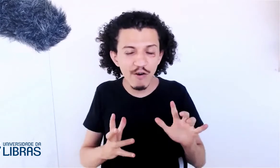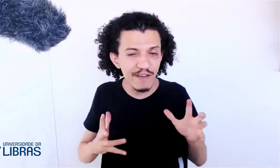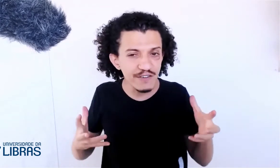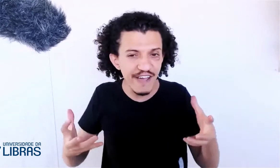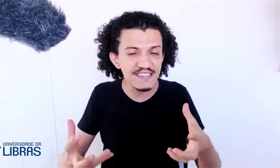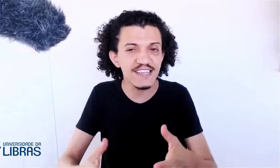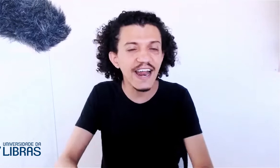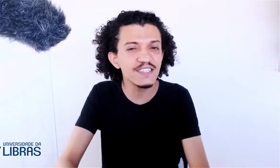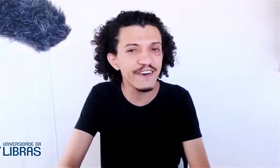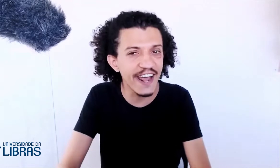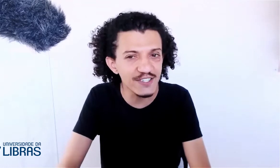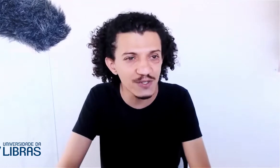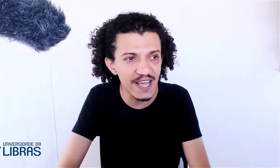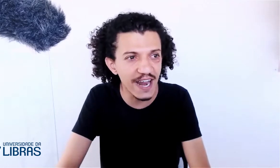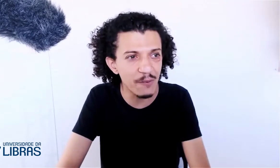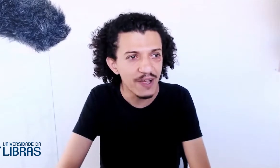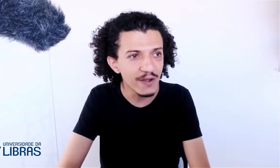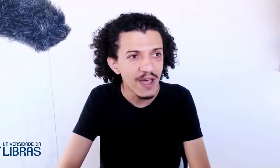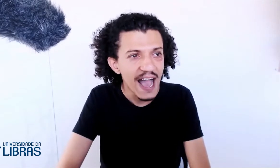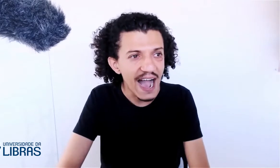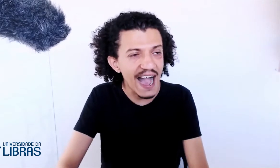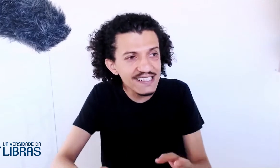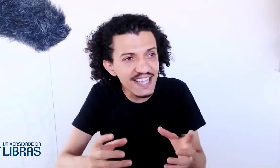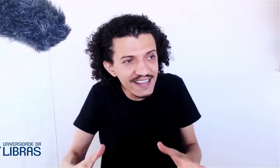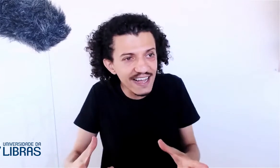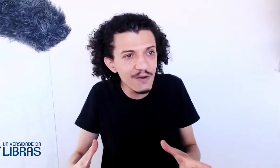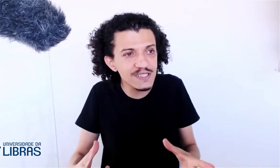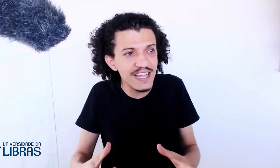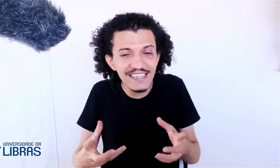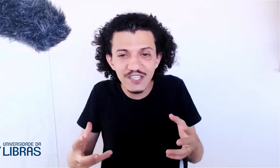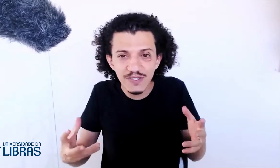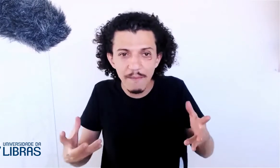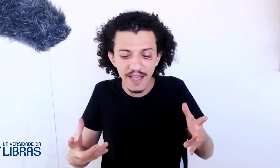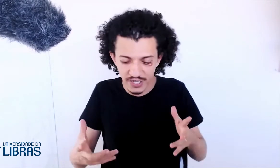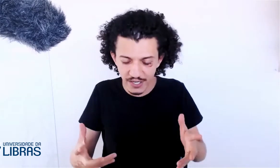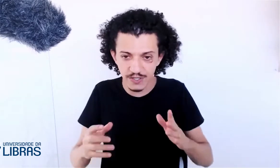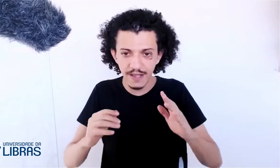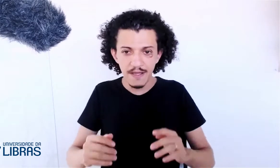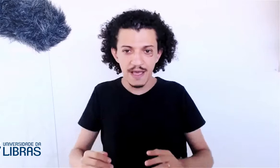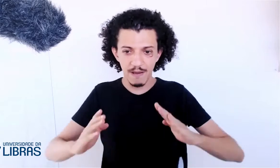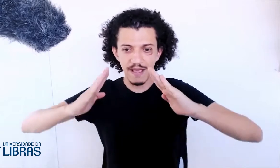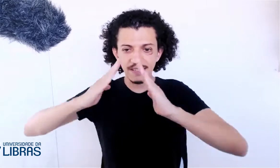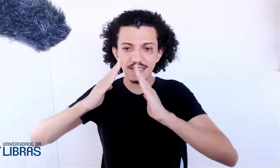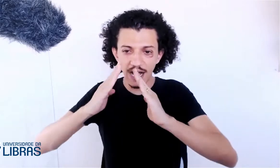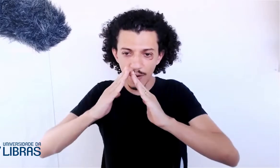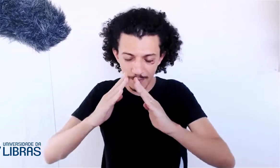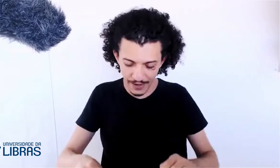envolvendo diversas áreas diferentes do cérebro. Então, a escrita da língua de sinais é justamente isso, né? Esse sinal aqui, por